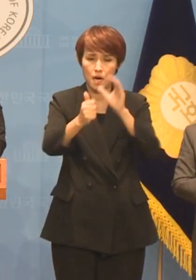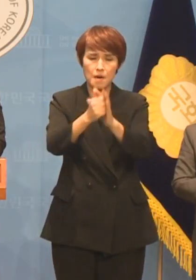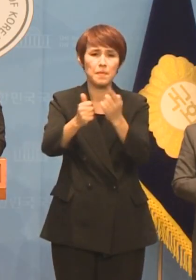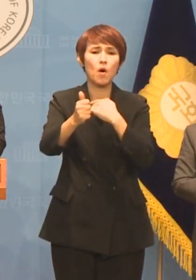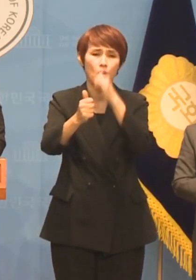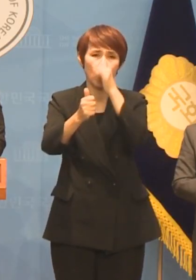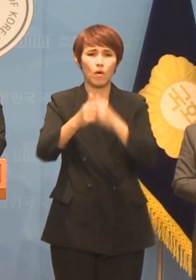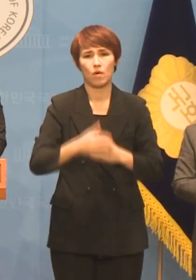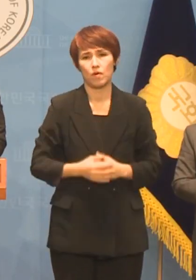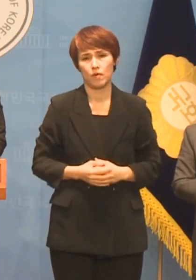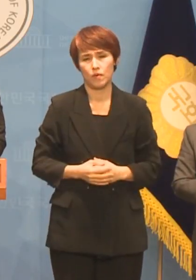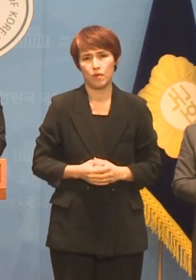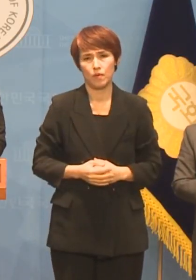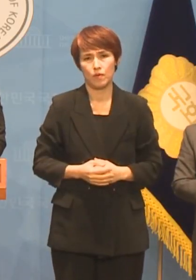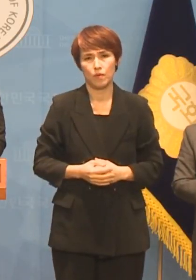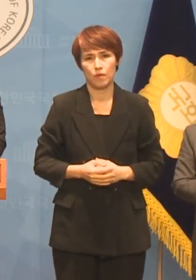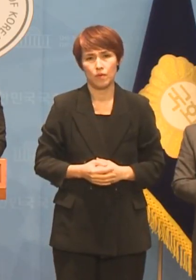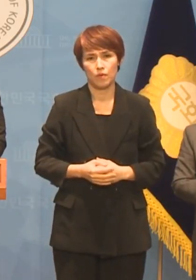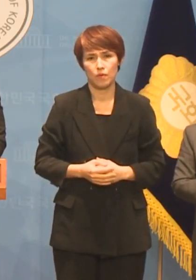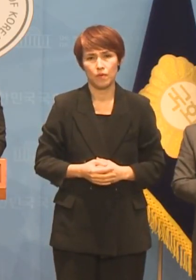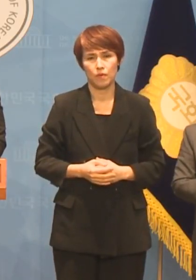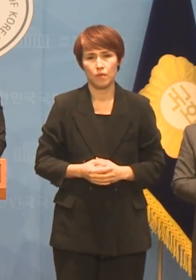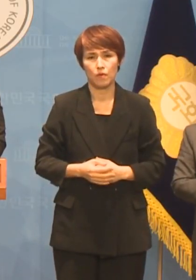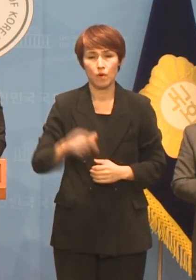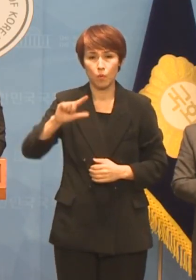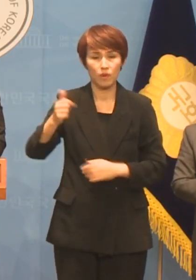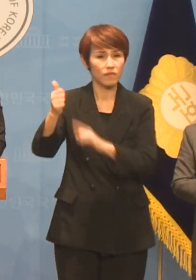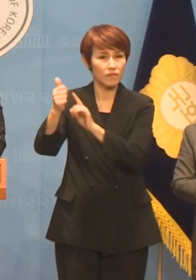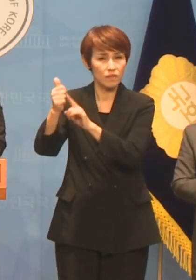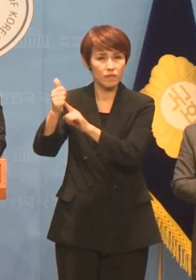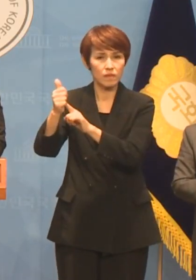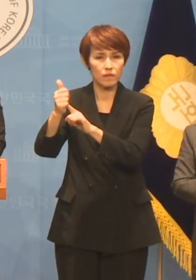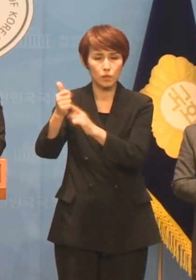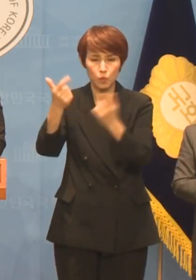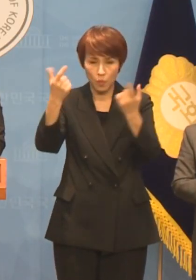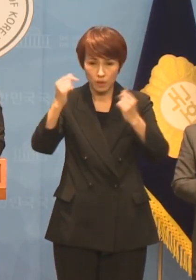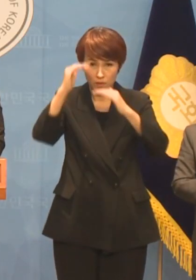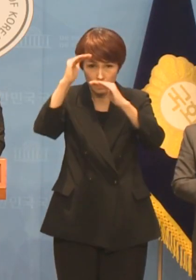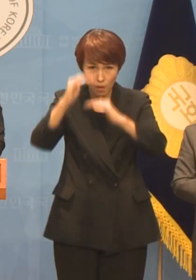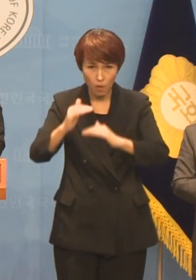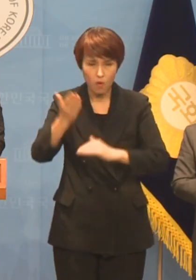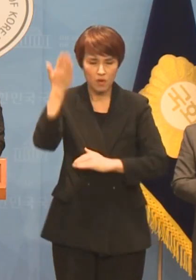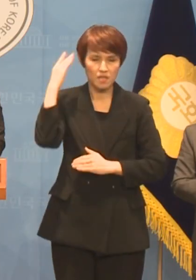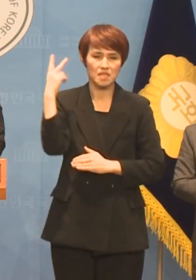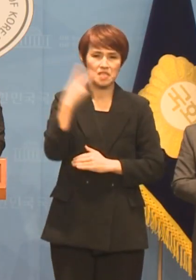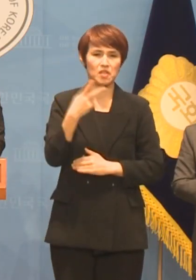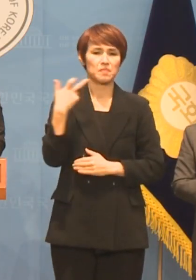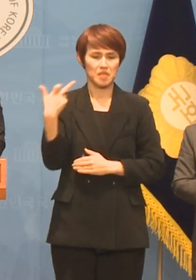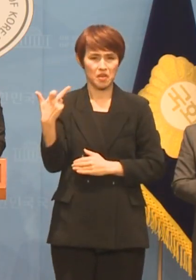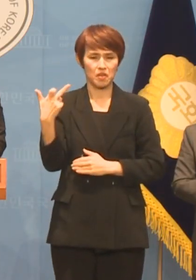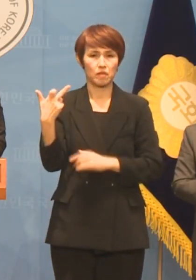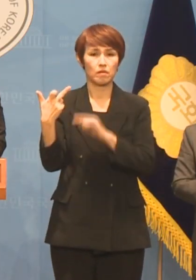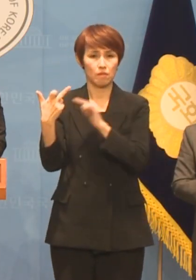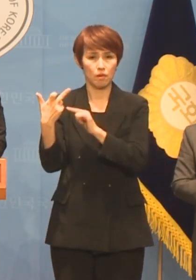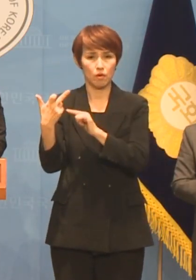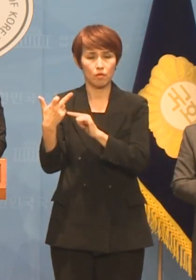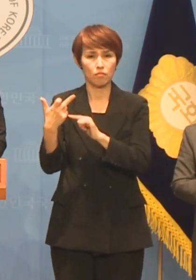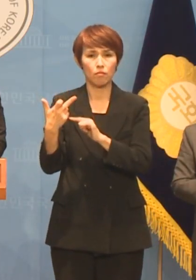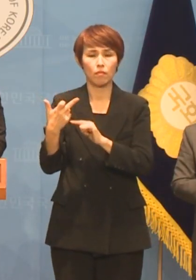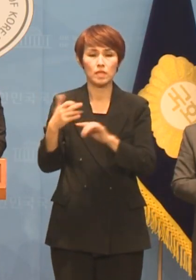선례도 존재합니다. 그런데 흥미로운 점은 권 원내대표가 같은 문제에 대해 2017년에는 정반대의